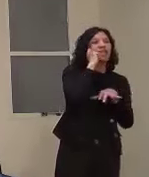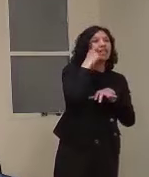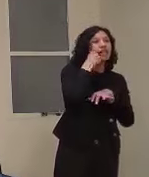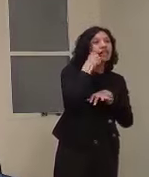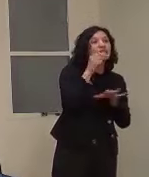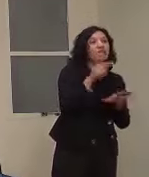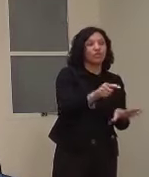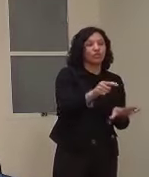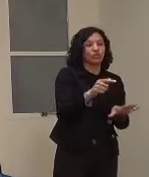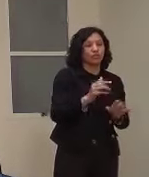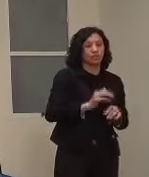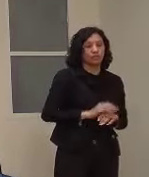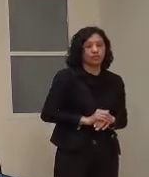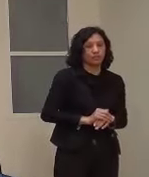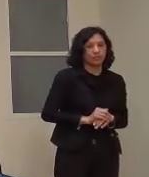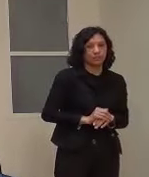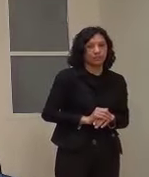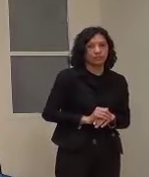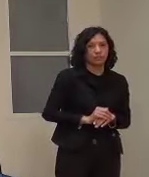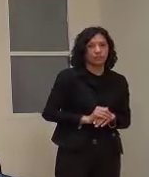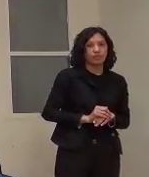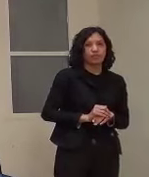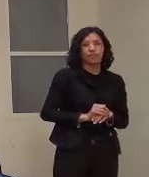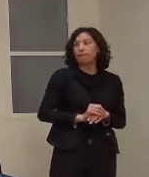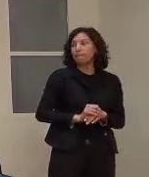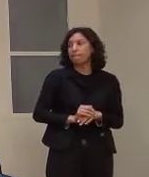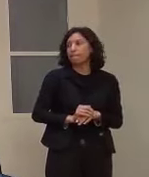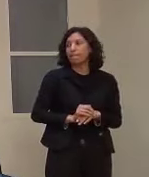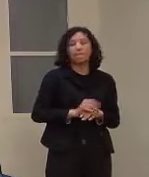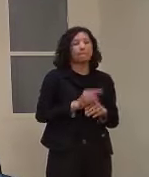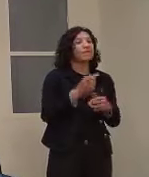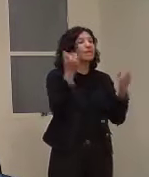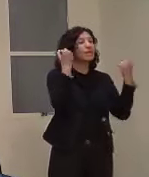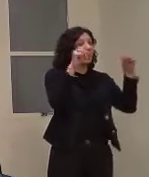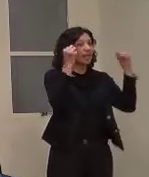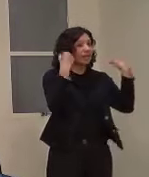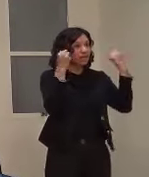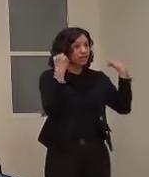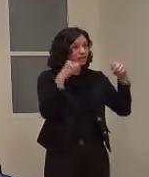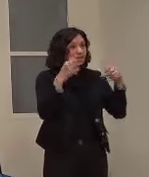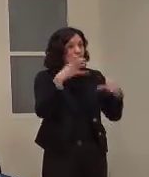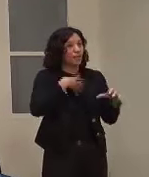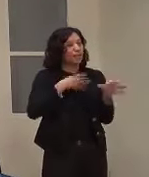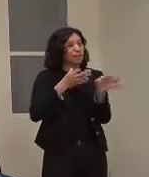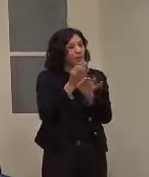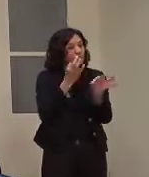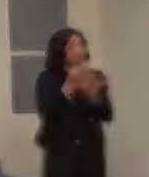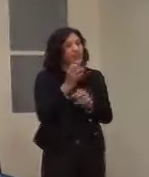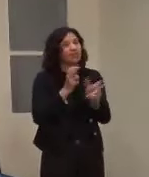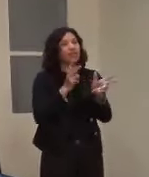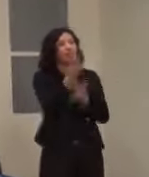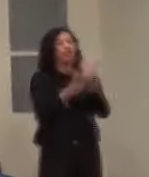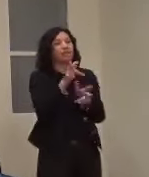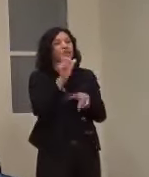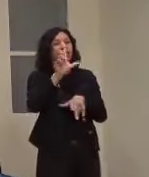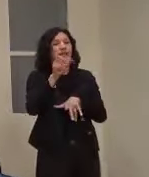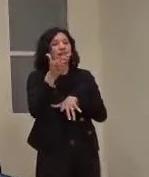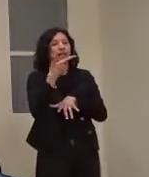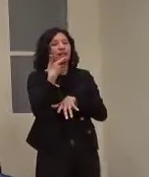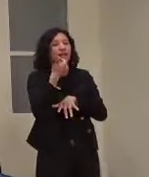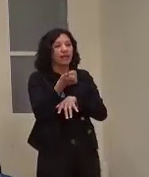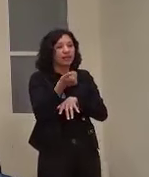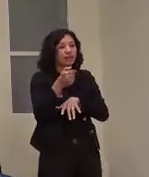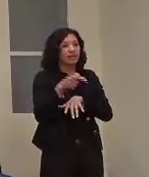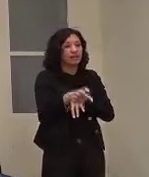austero y desde lo que es la puesta en práctica de las capacitaciones de lengua de señas han sido